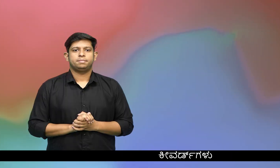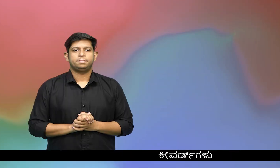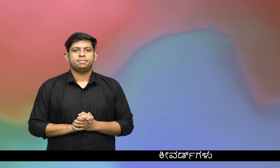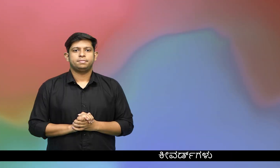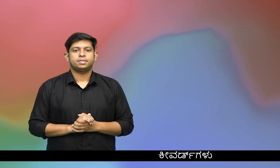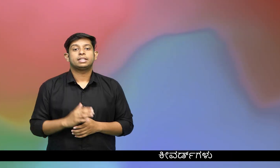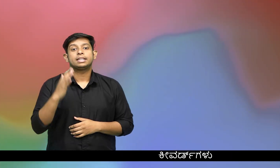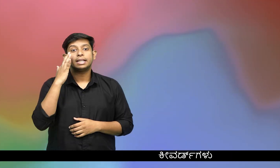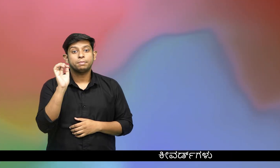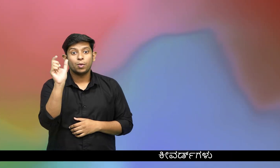ಕೀವರ್ಡ್ಗಳು: